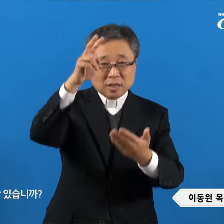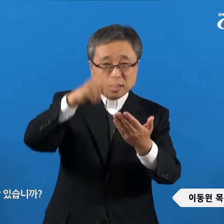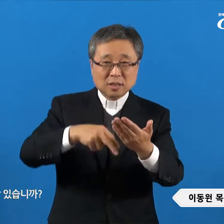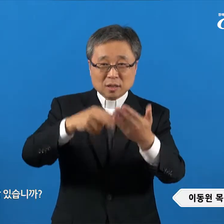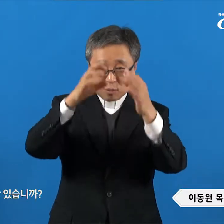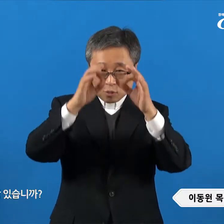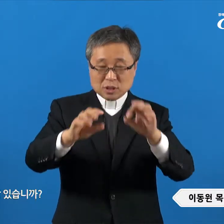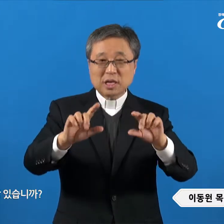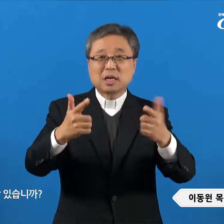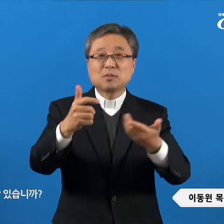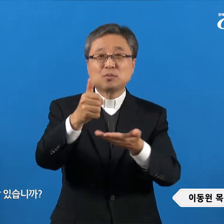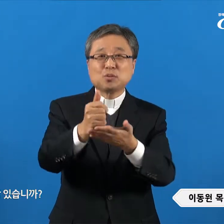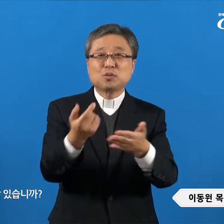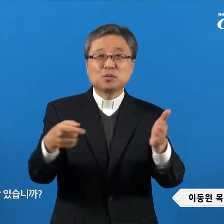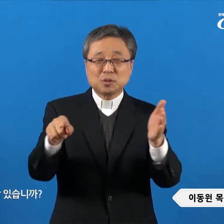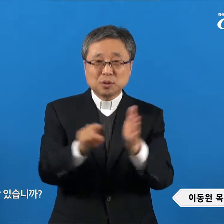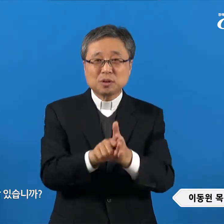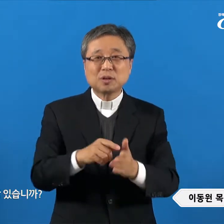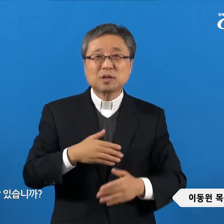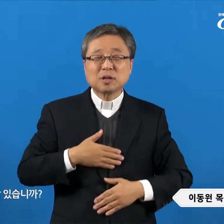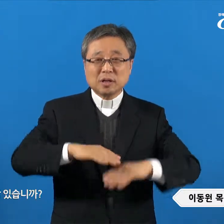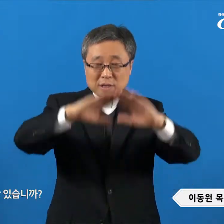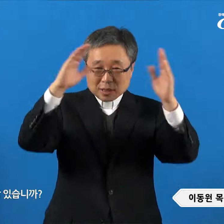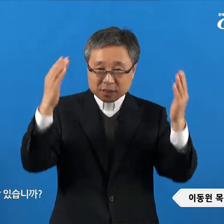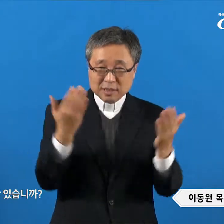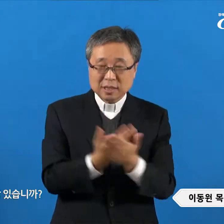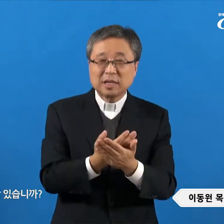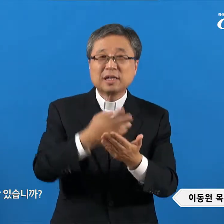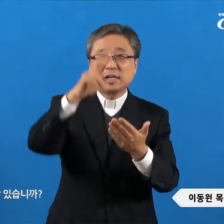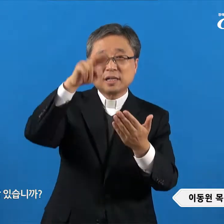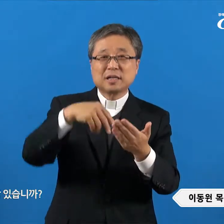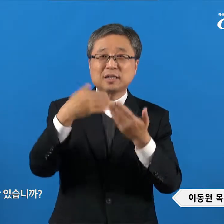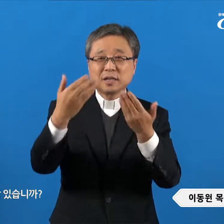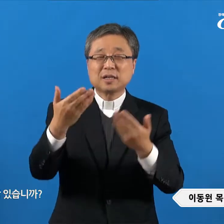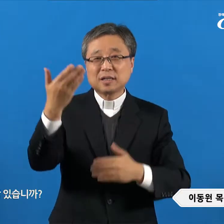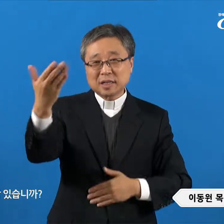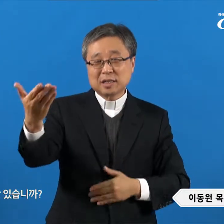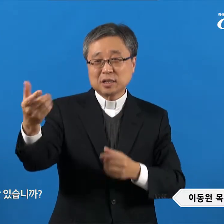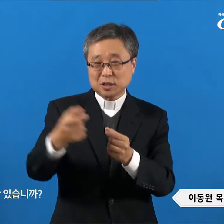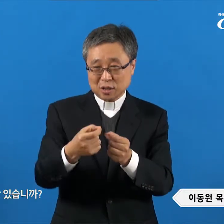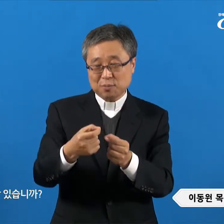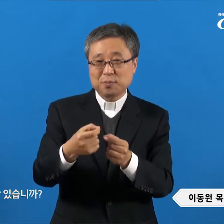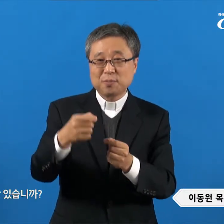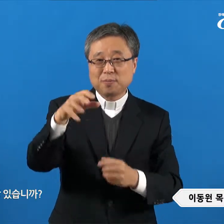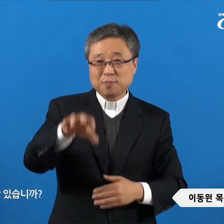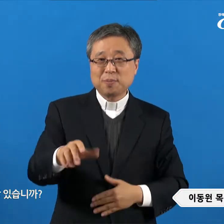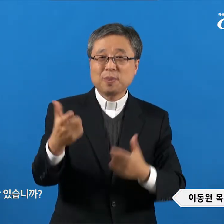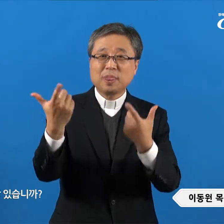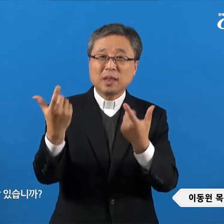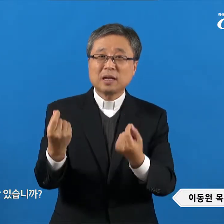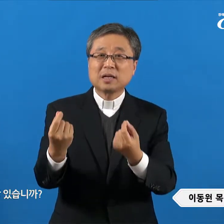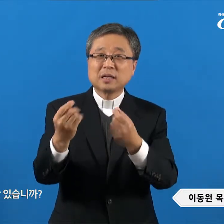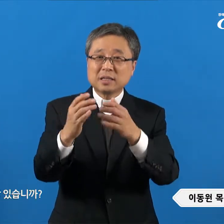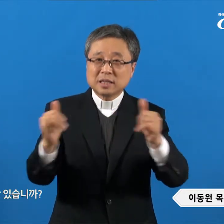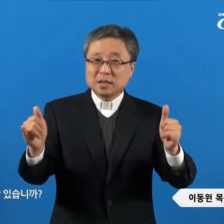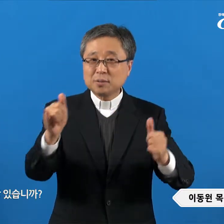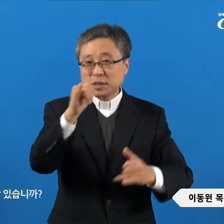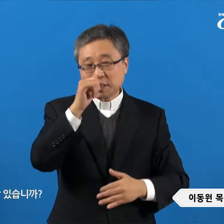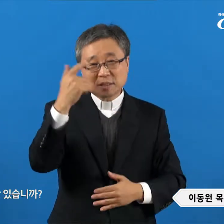분을 위해서 제가 전문을 소개해 드립니다. 당신 옆에 이런 사람이 있습니까?